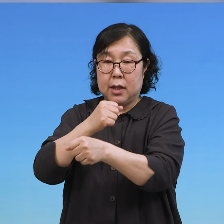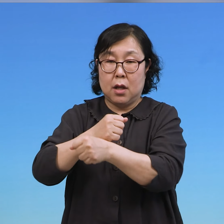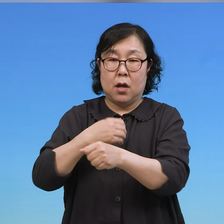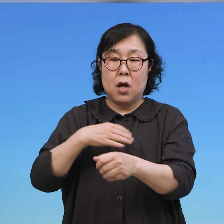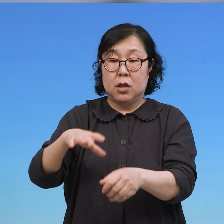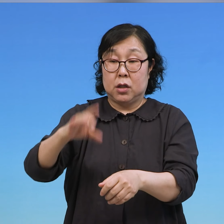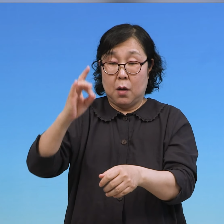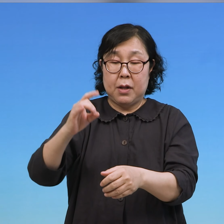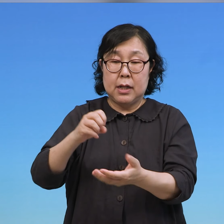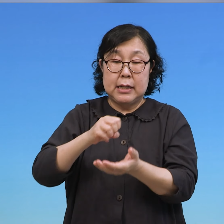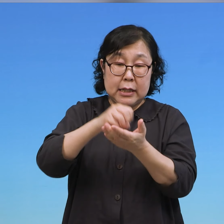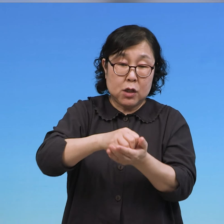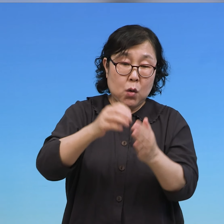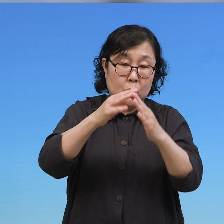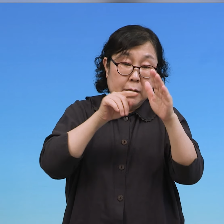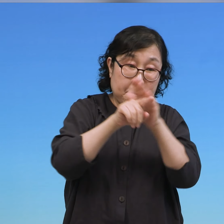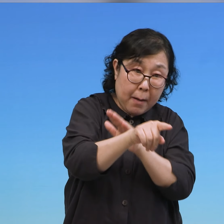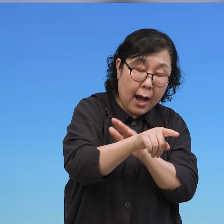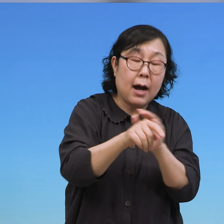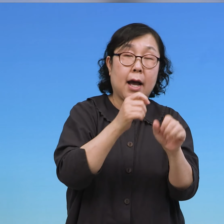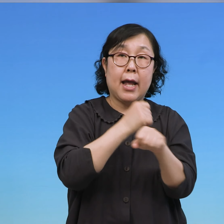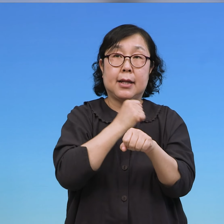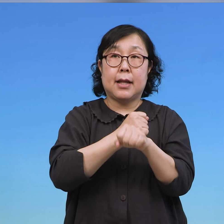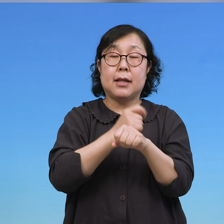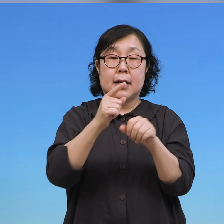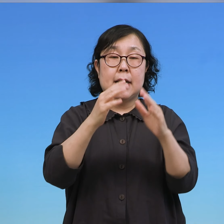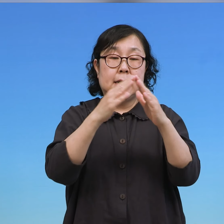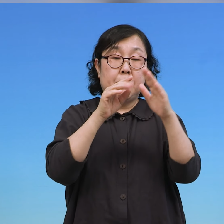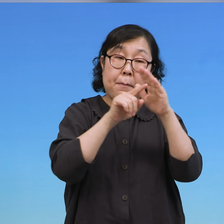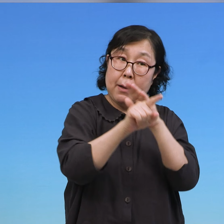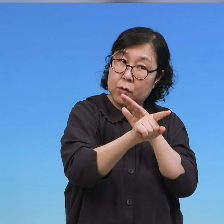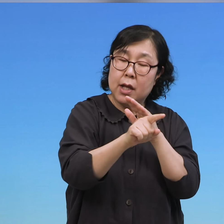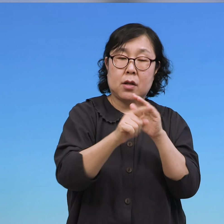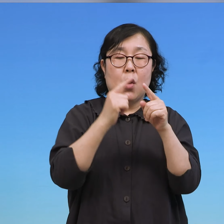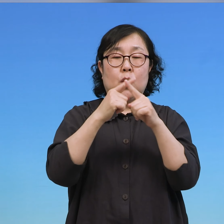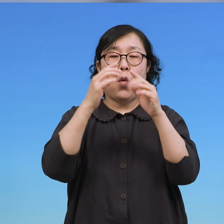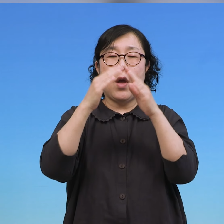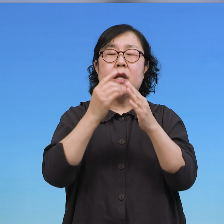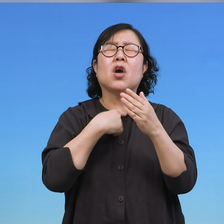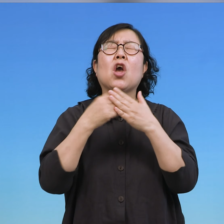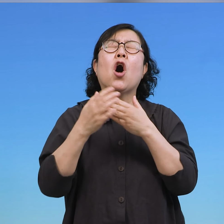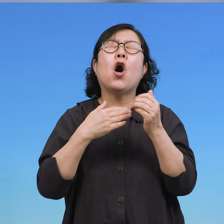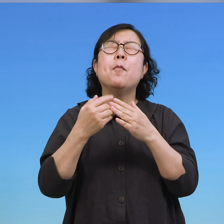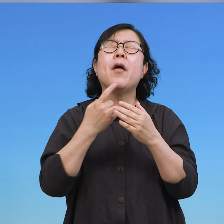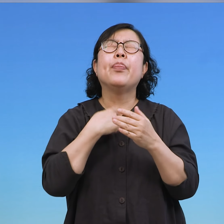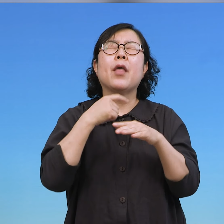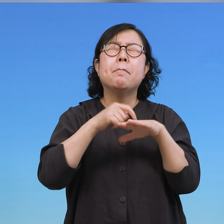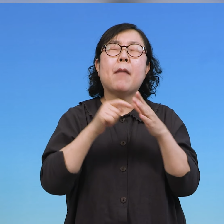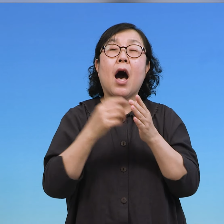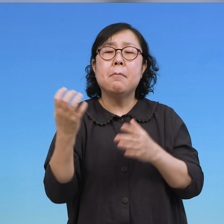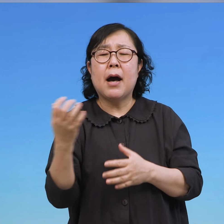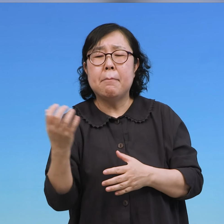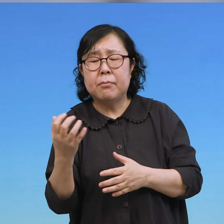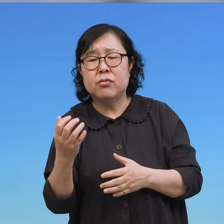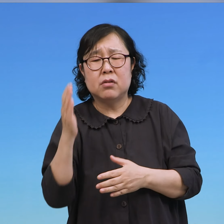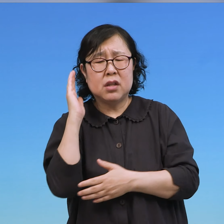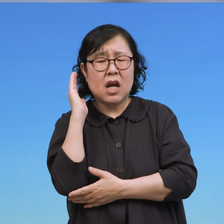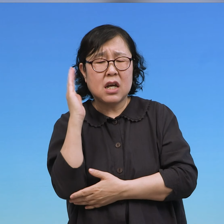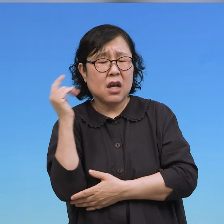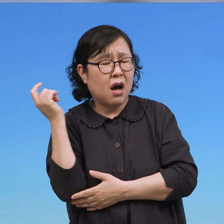다 다녔거든요. 제가 이 가정에 가서 이제 그동안에 이분이 교회에서 겪었던 가슴 아픈 이야기를 들으니까 정말